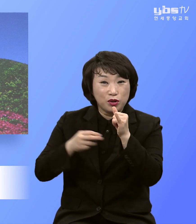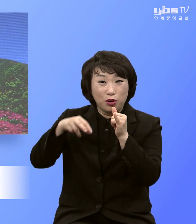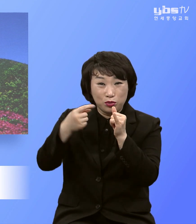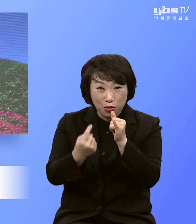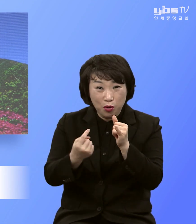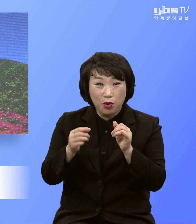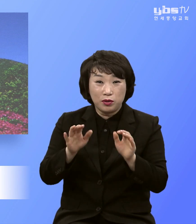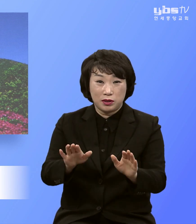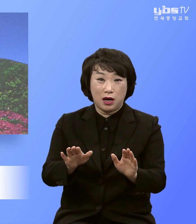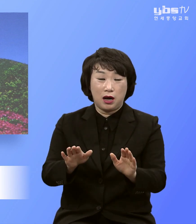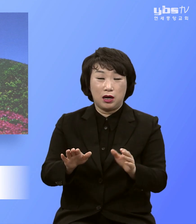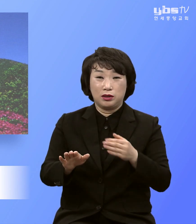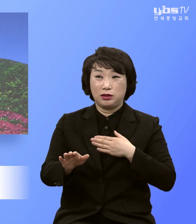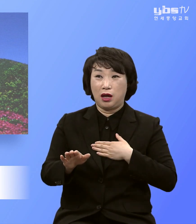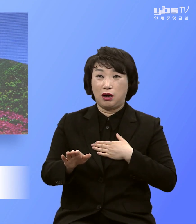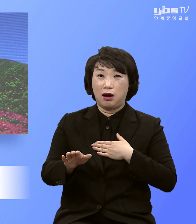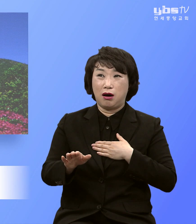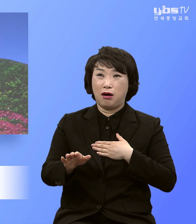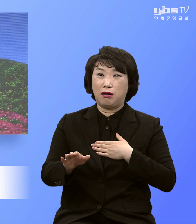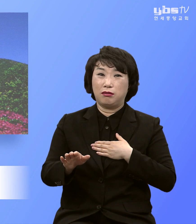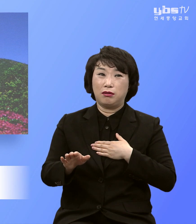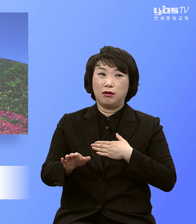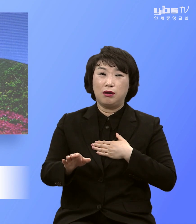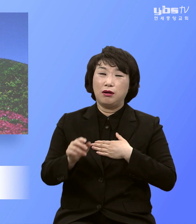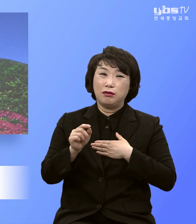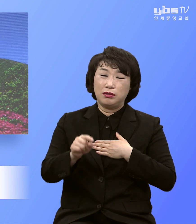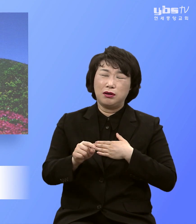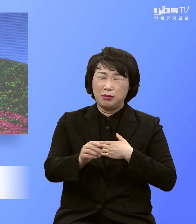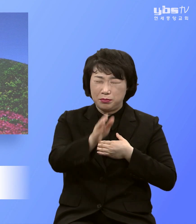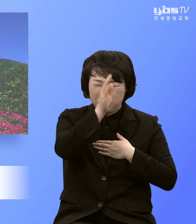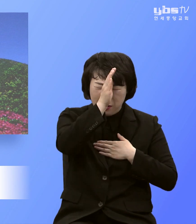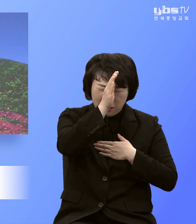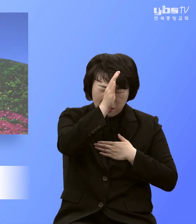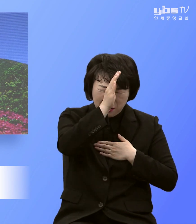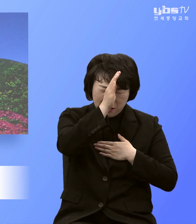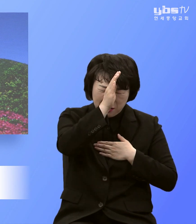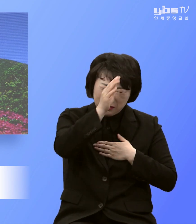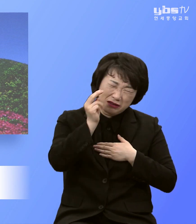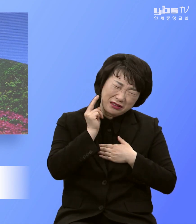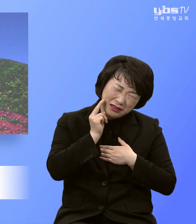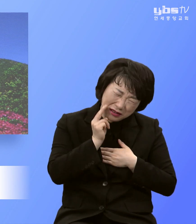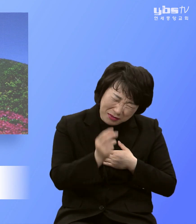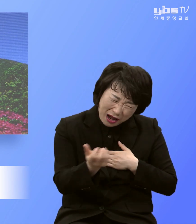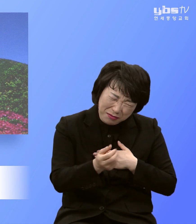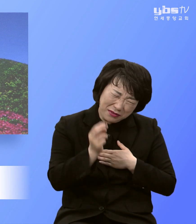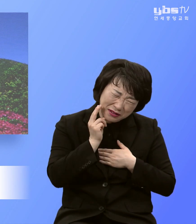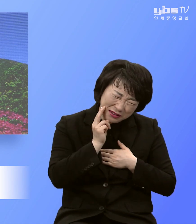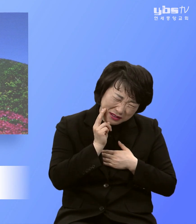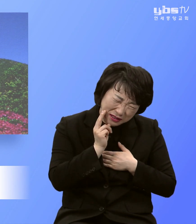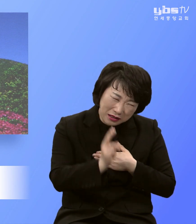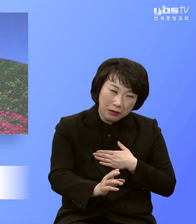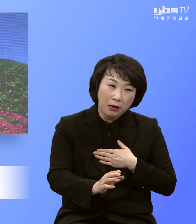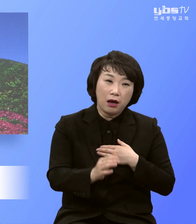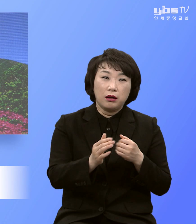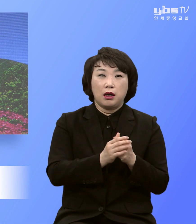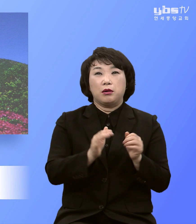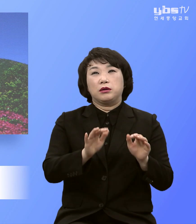했을지라도 내가 너무 병에 시달리고 고통에